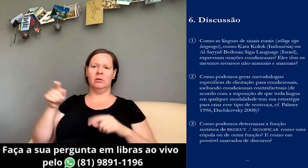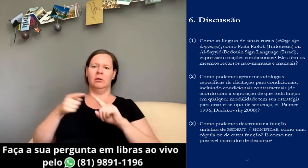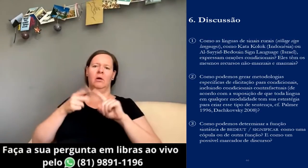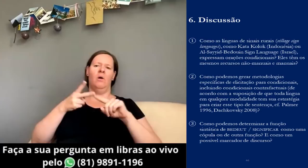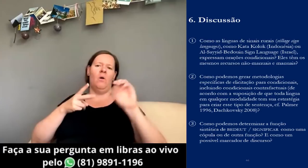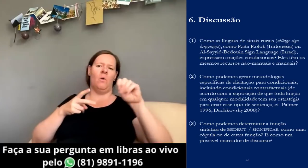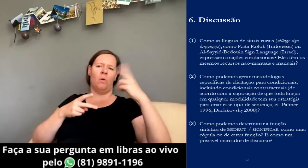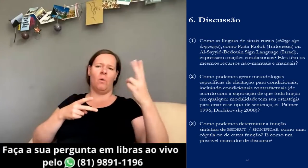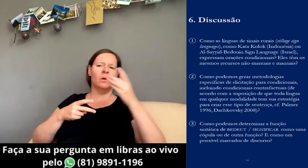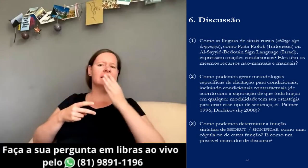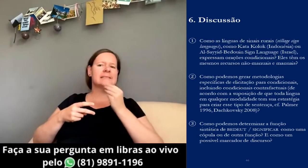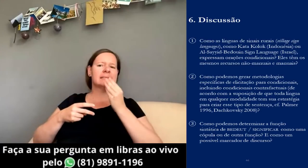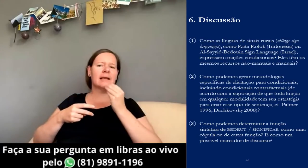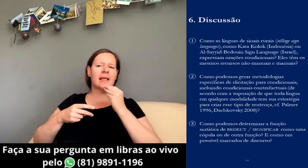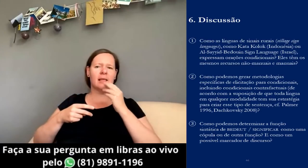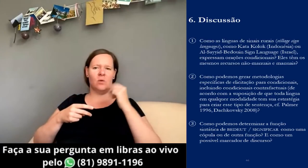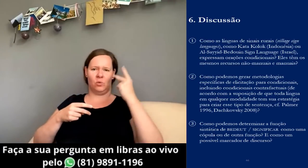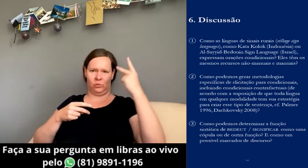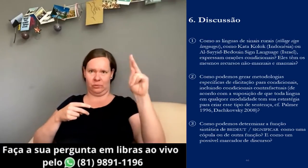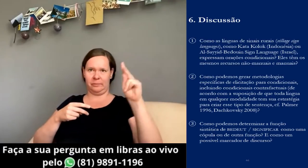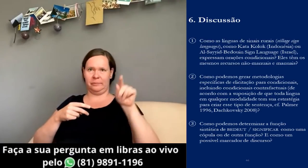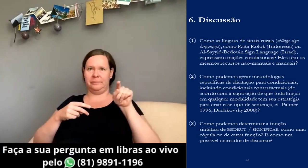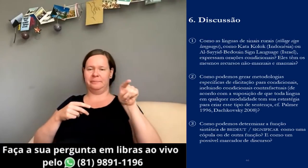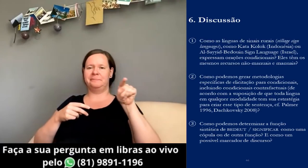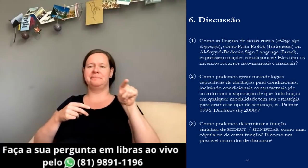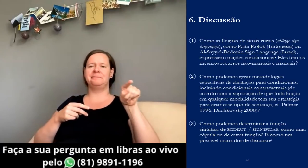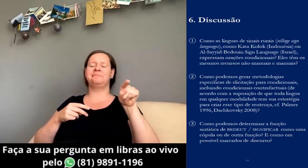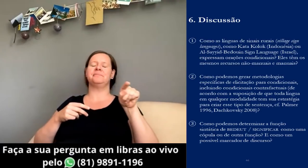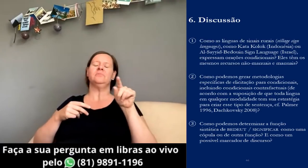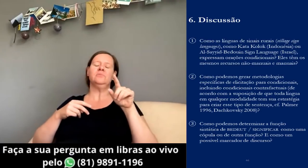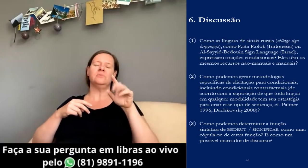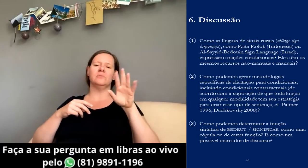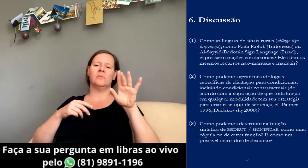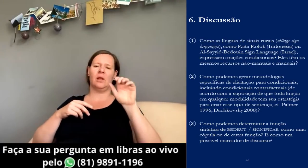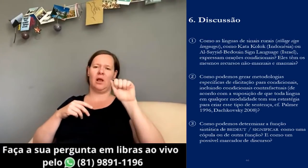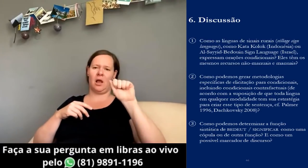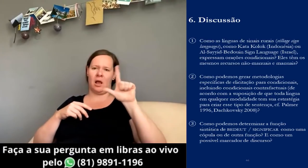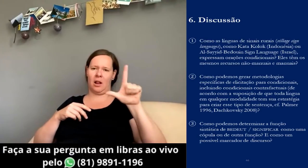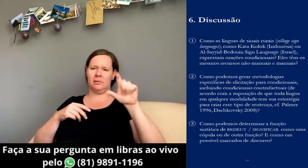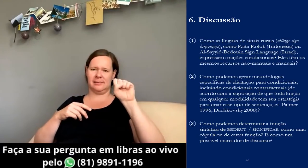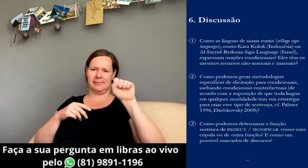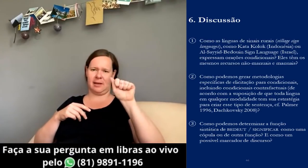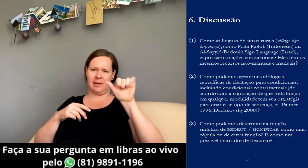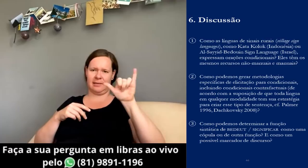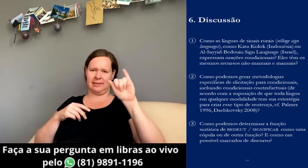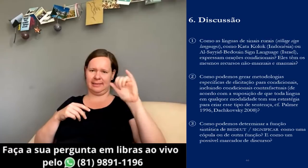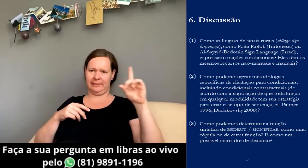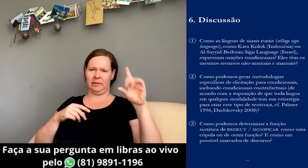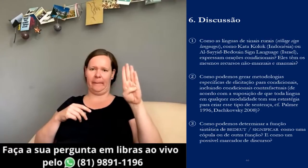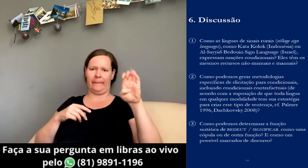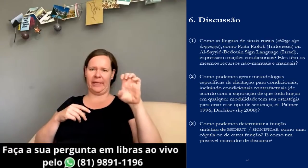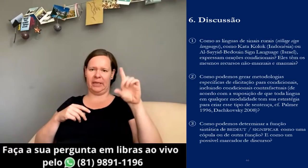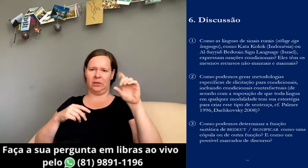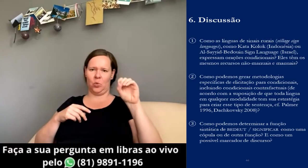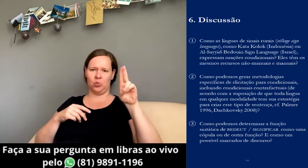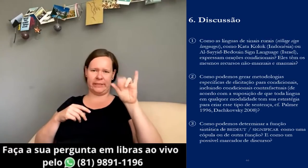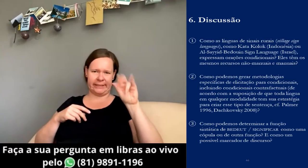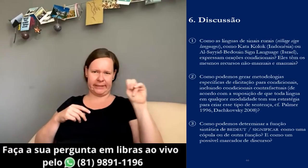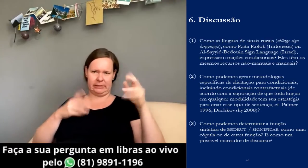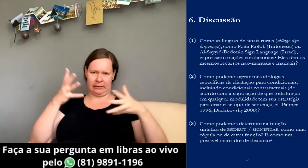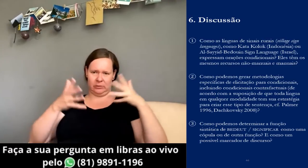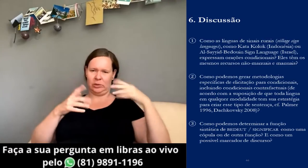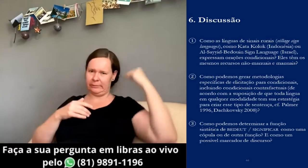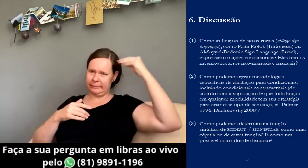língua de sinais rural, emergente, ou a língua de sinais Al-Said Beduína,